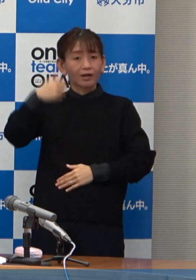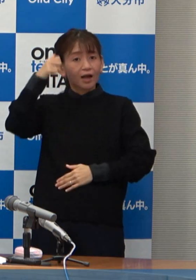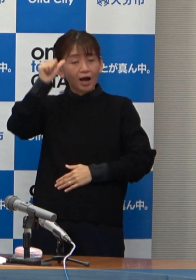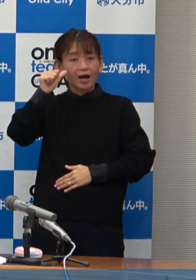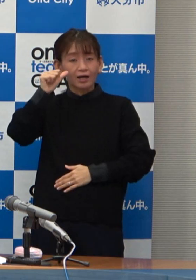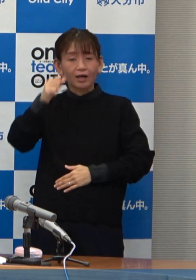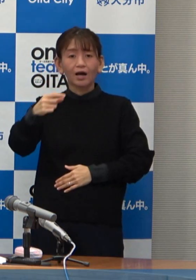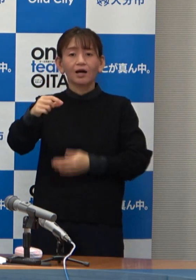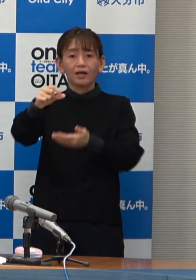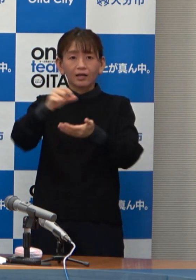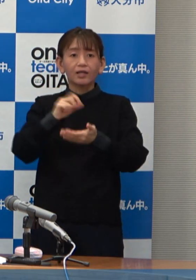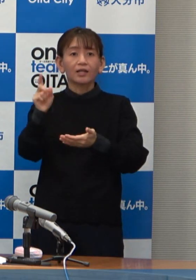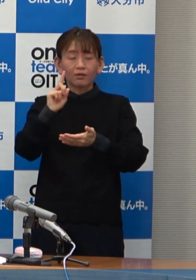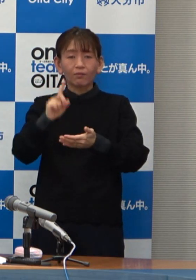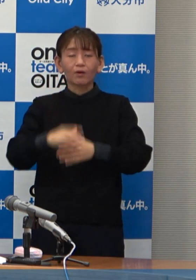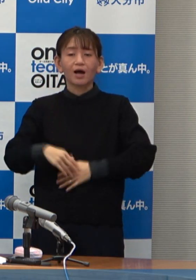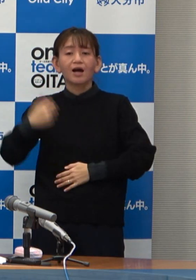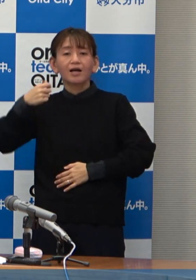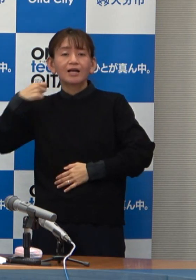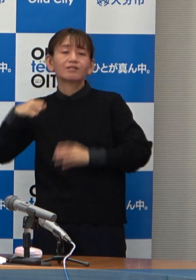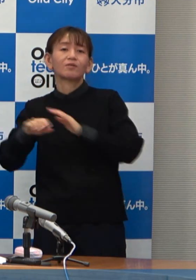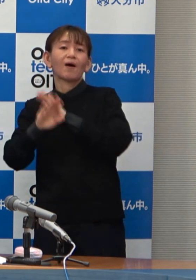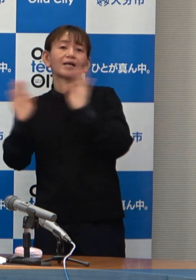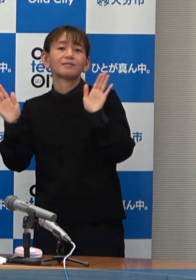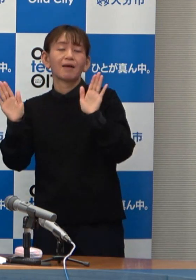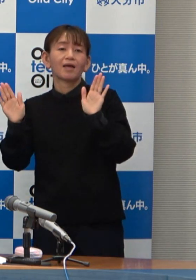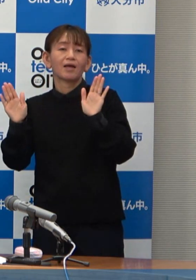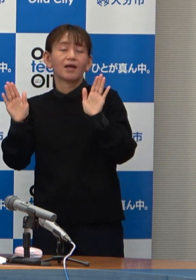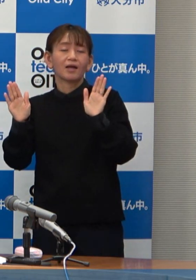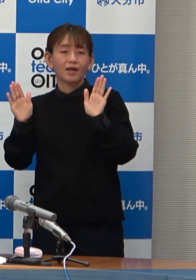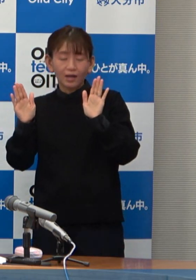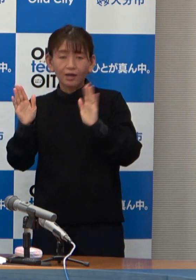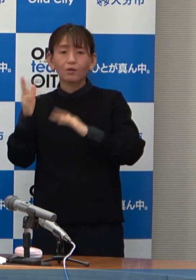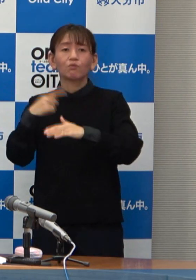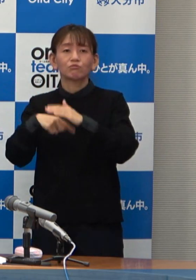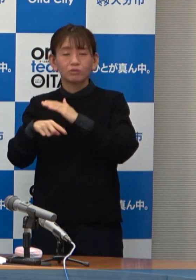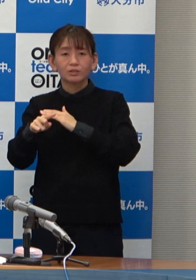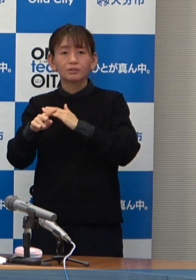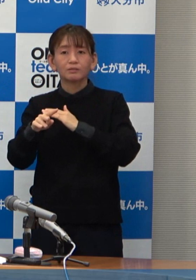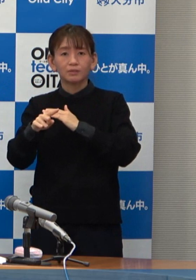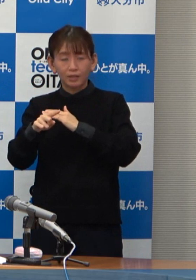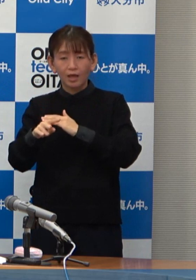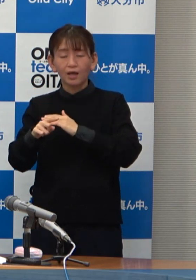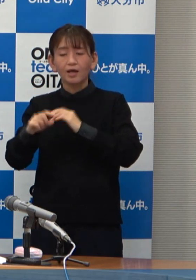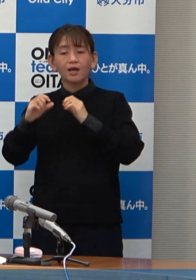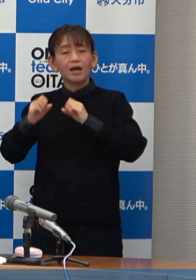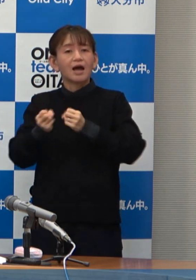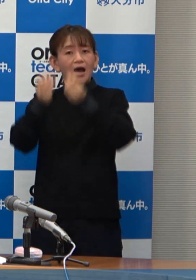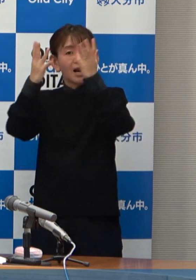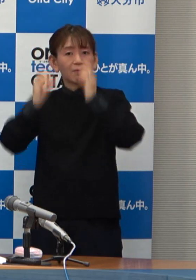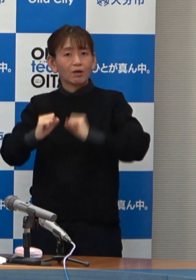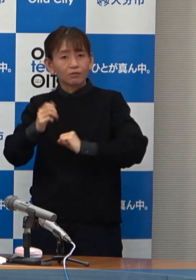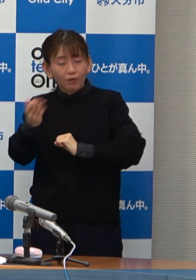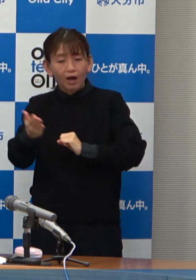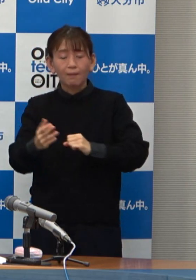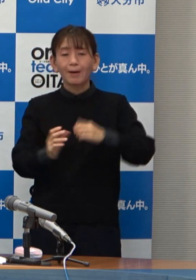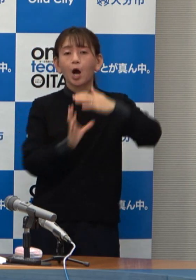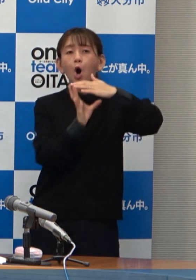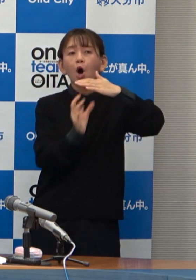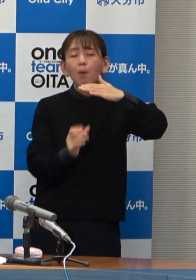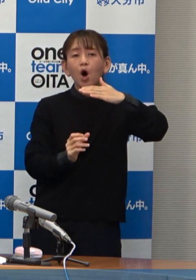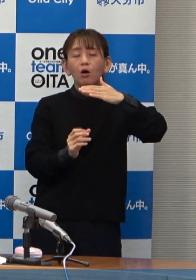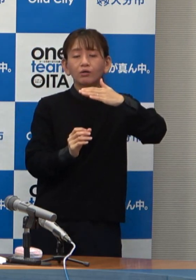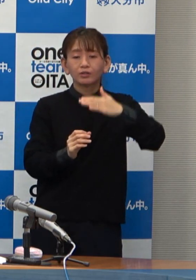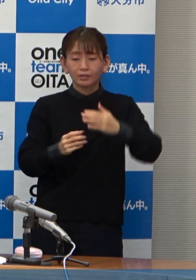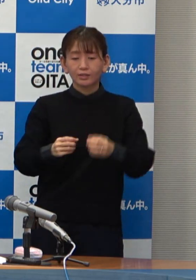たのは夏の初めこれから夏の初めだぞという頃にあるのかあるいはお盆の季節